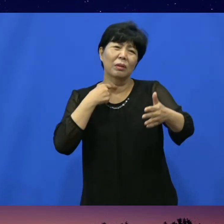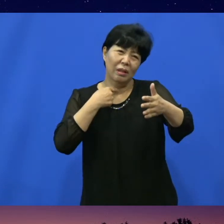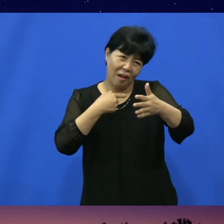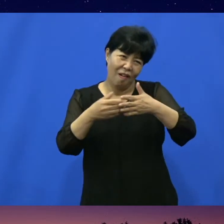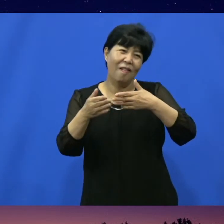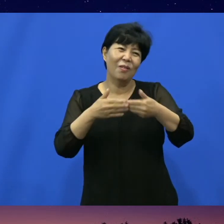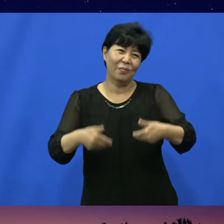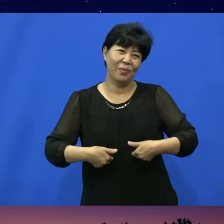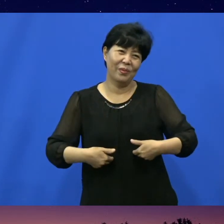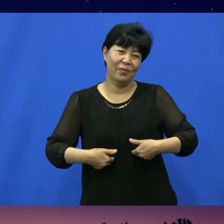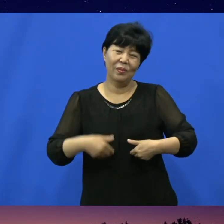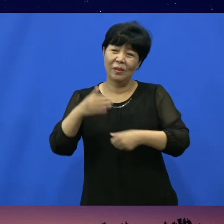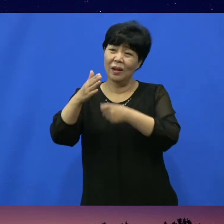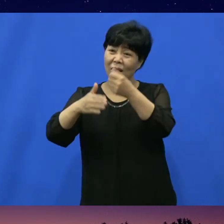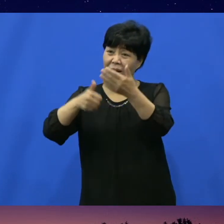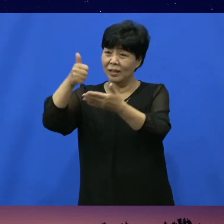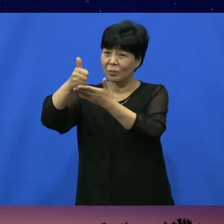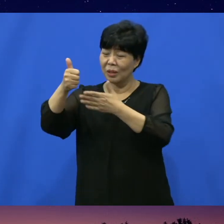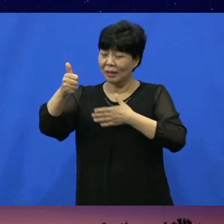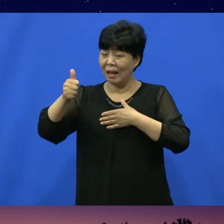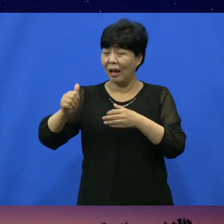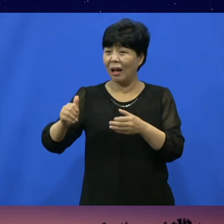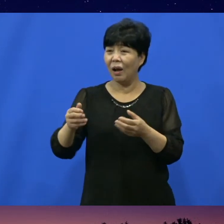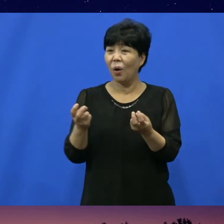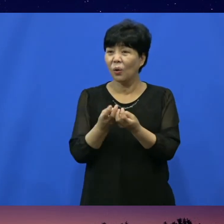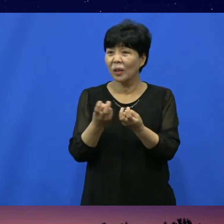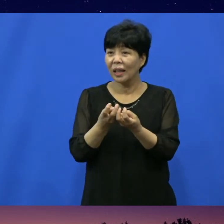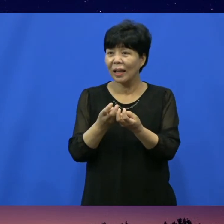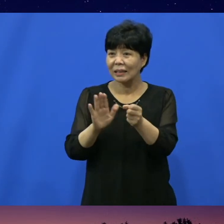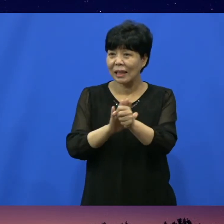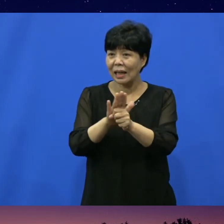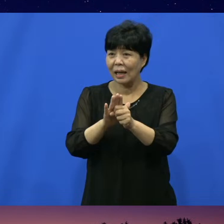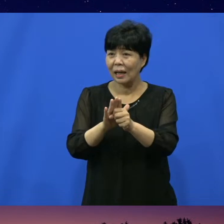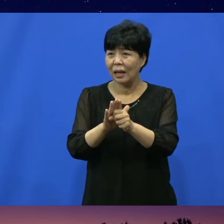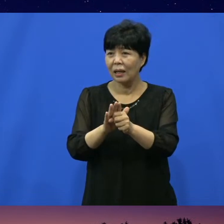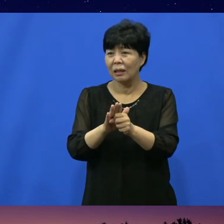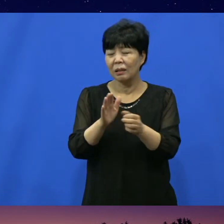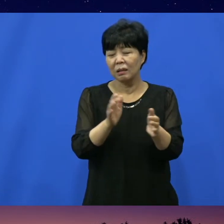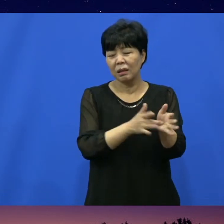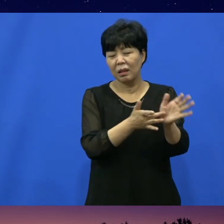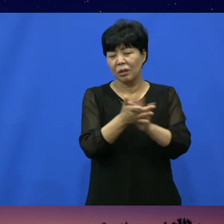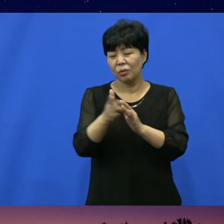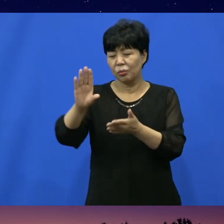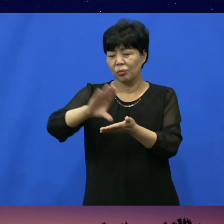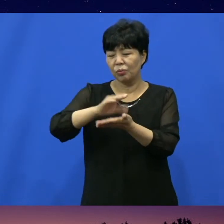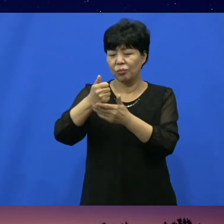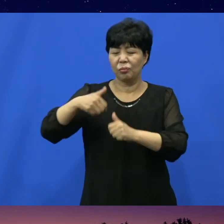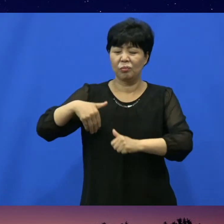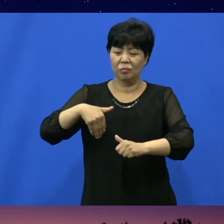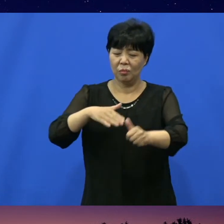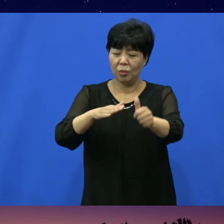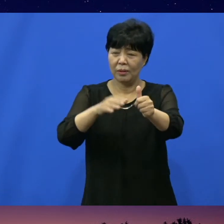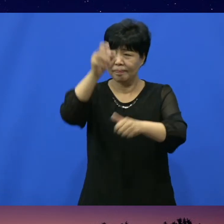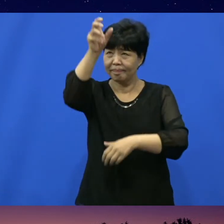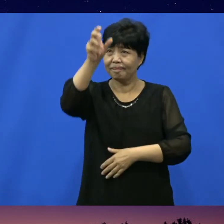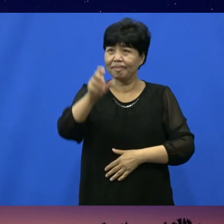위해 어떻게 사랑하셨죠? 아들을 보내시고 십자가에 죽게 하셨다.